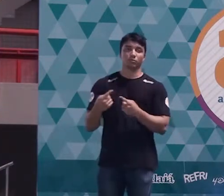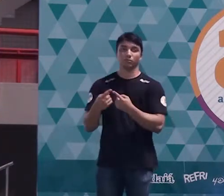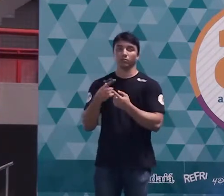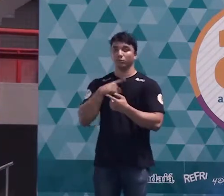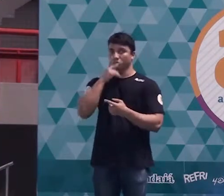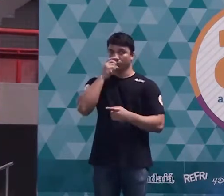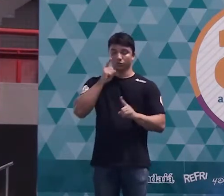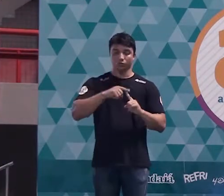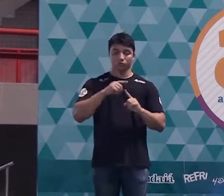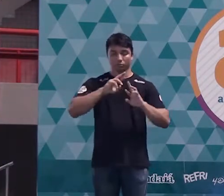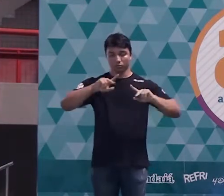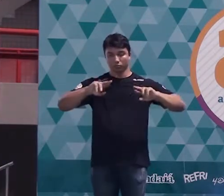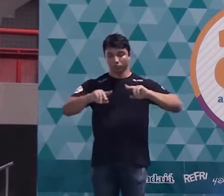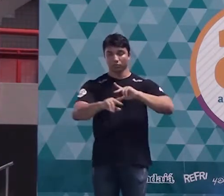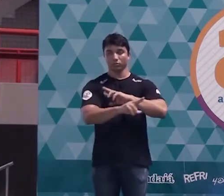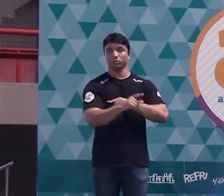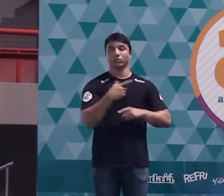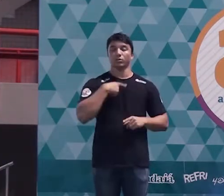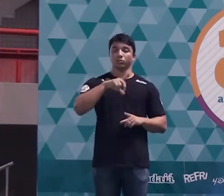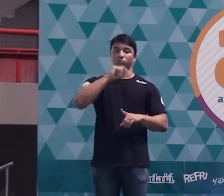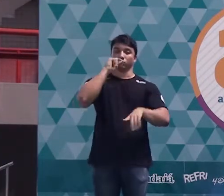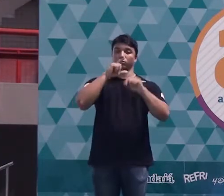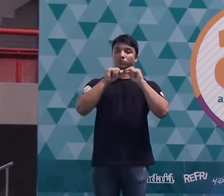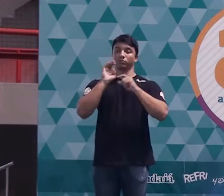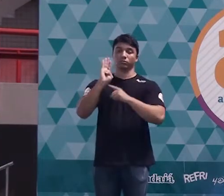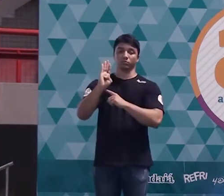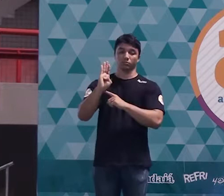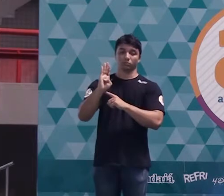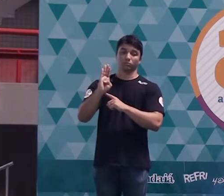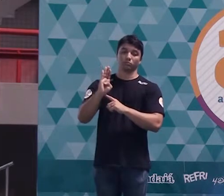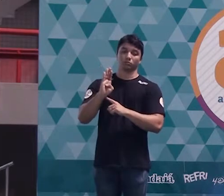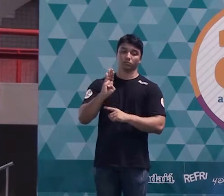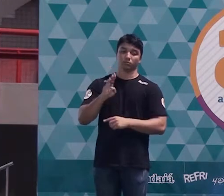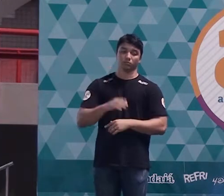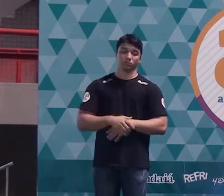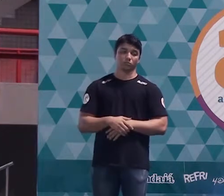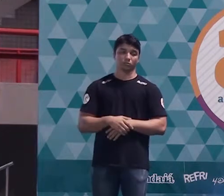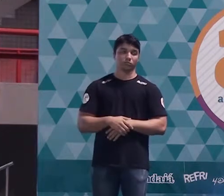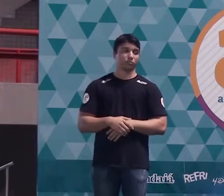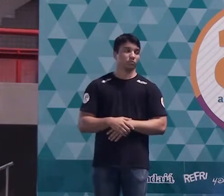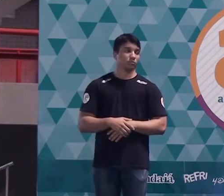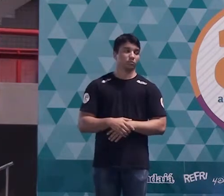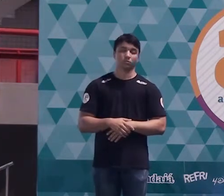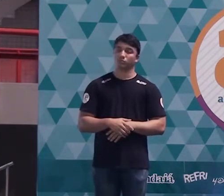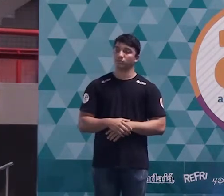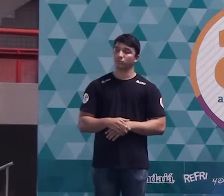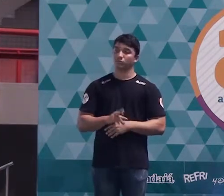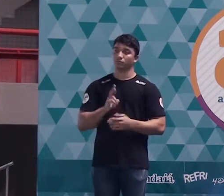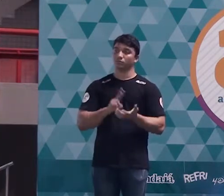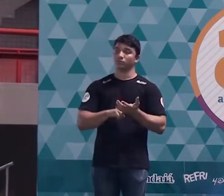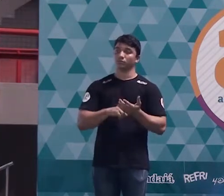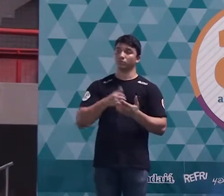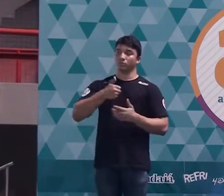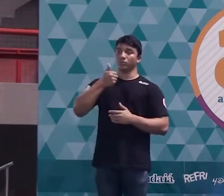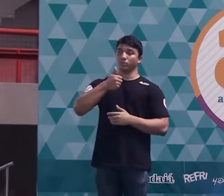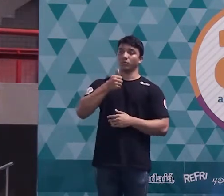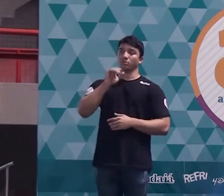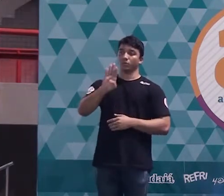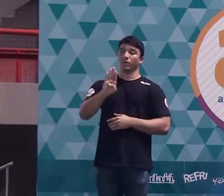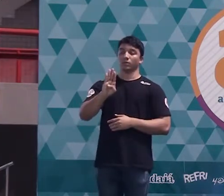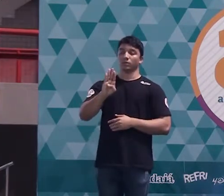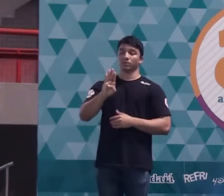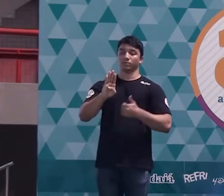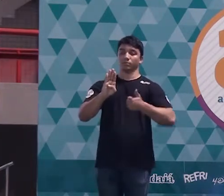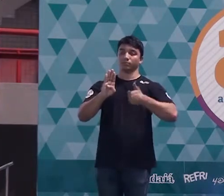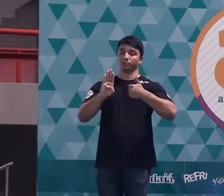de maneira diferente, é a opção B de bola. Na questão 2, ele pede